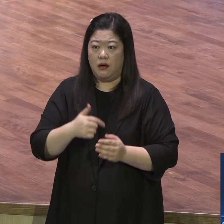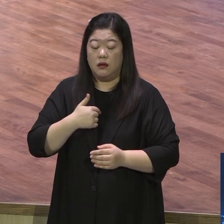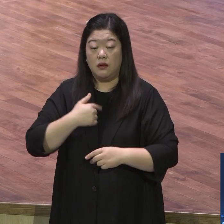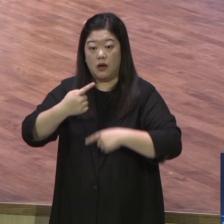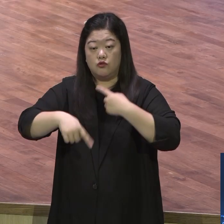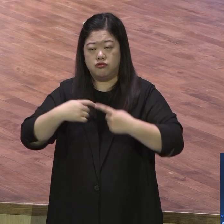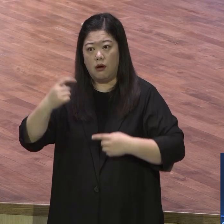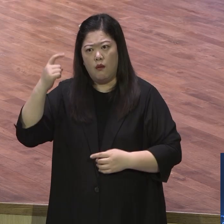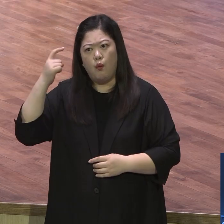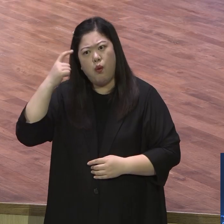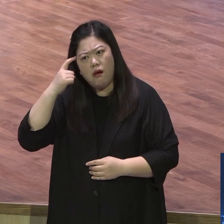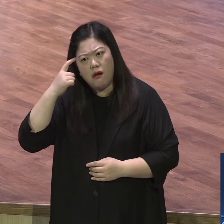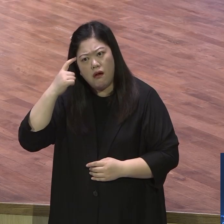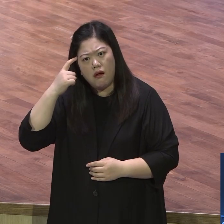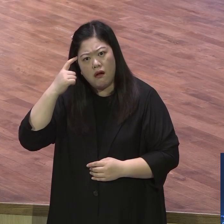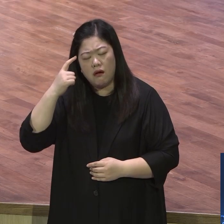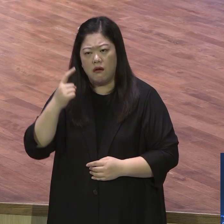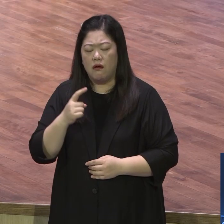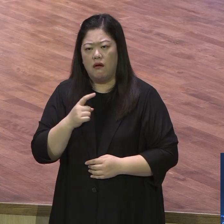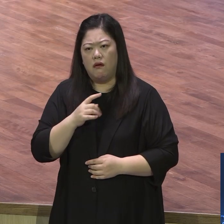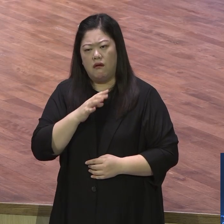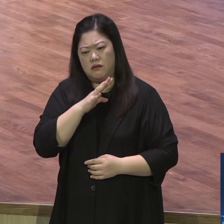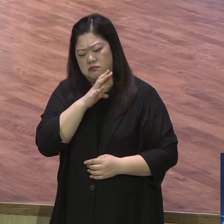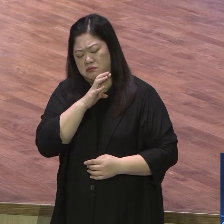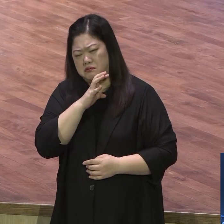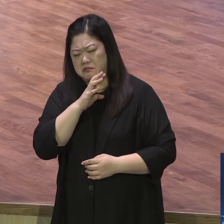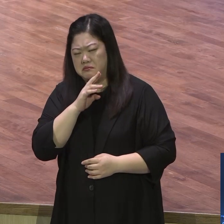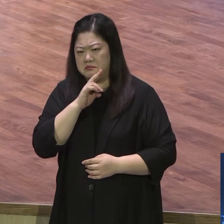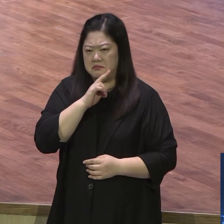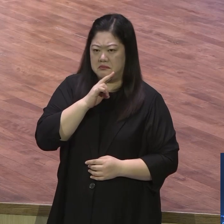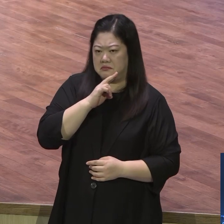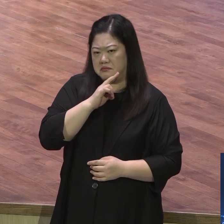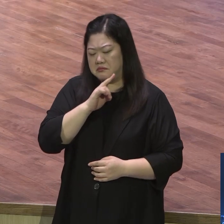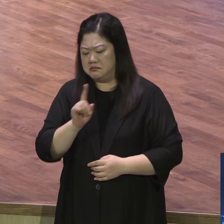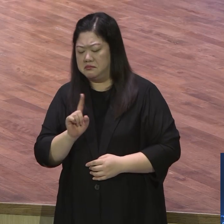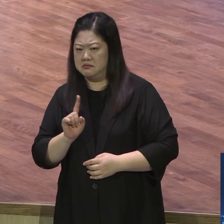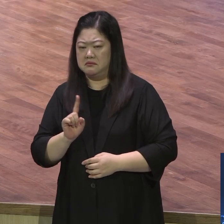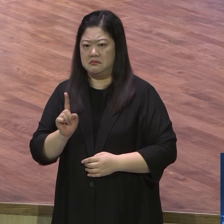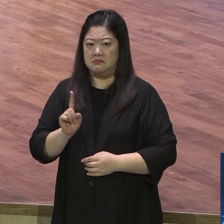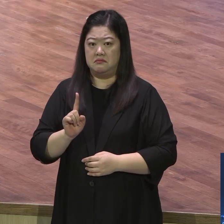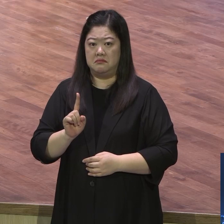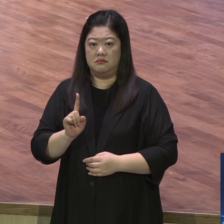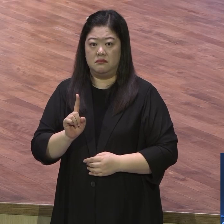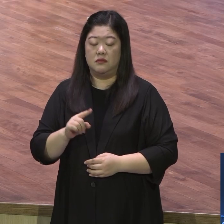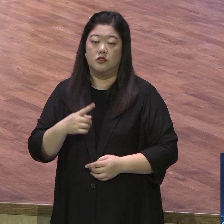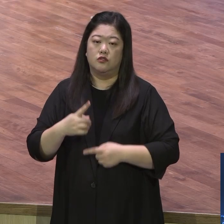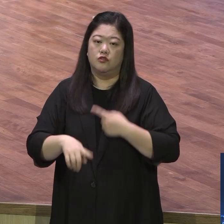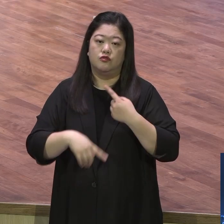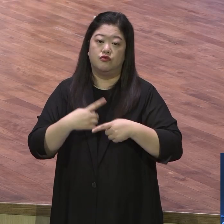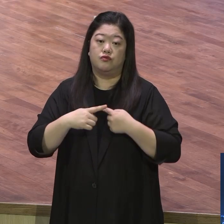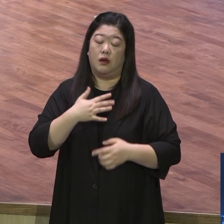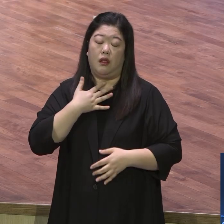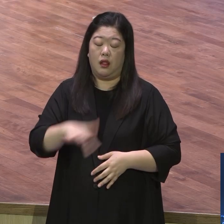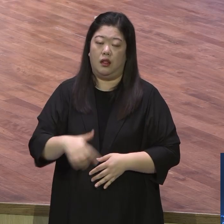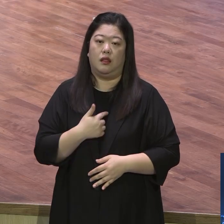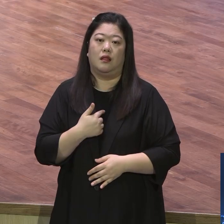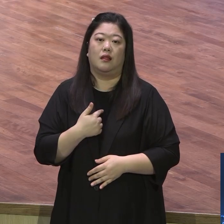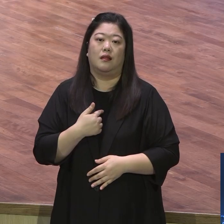단 한 번도 불만 단 한 번도 의심 단 한 번도 사람 바라본 적이 없어요